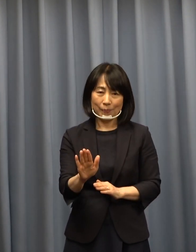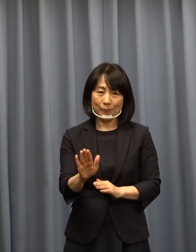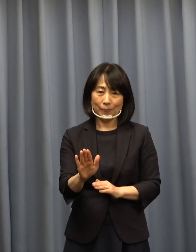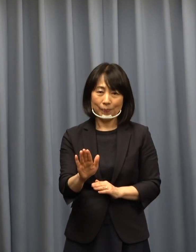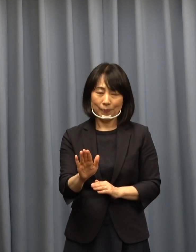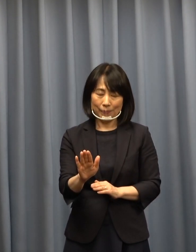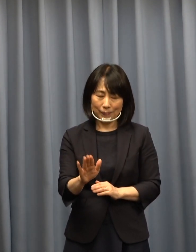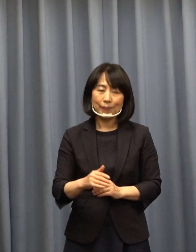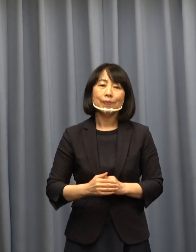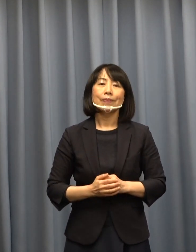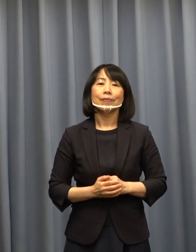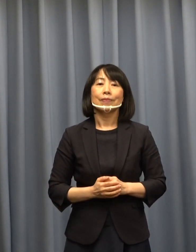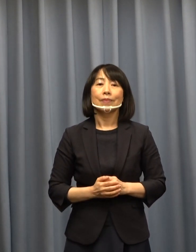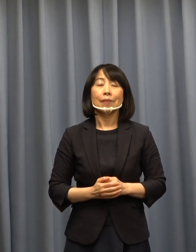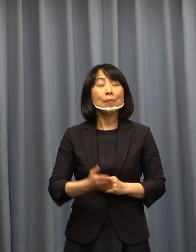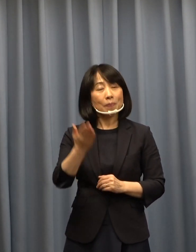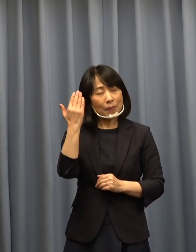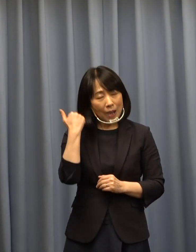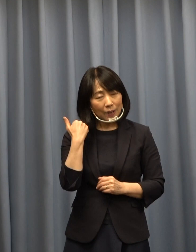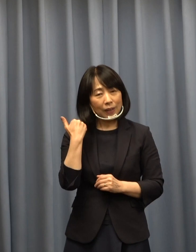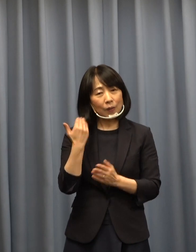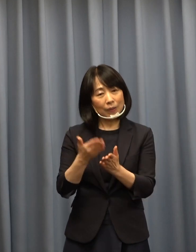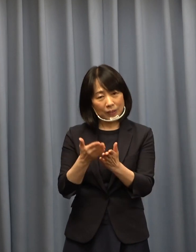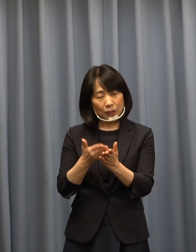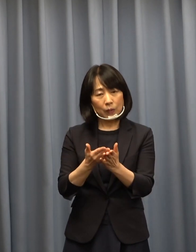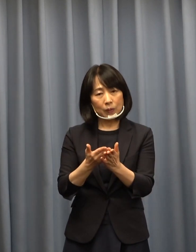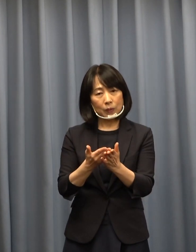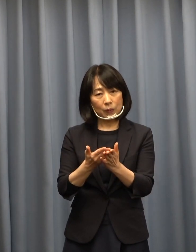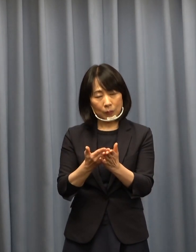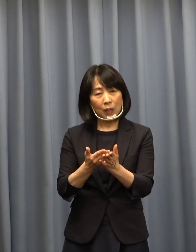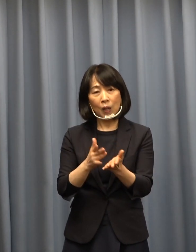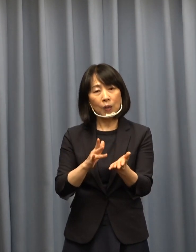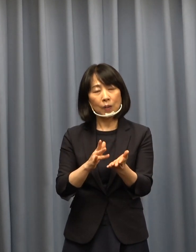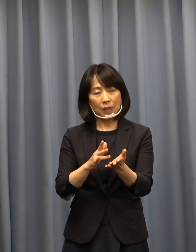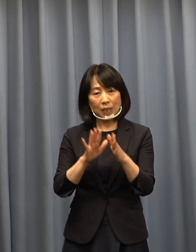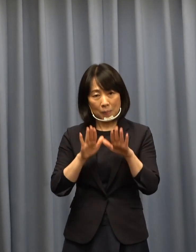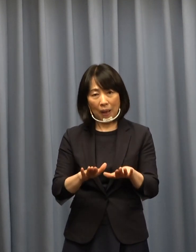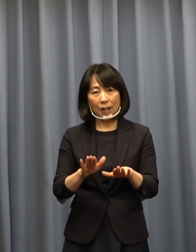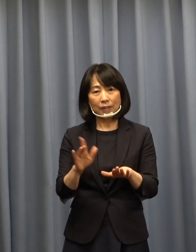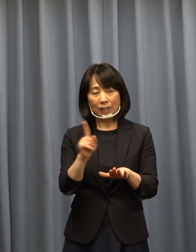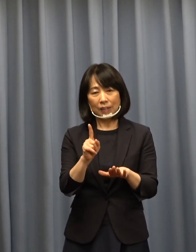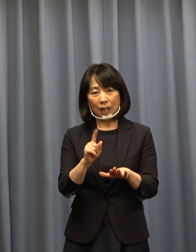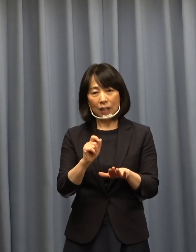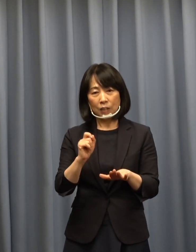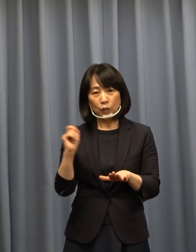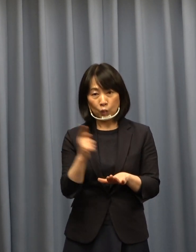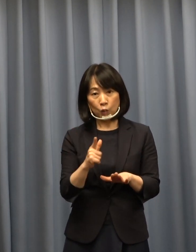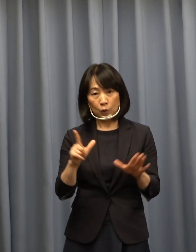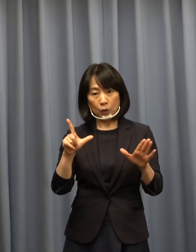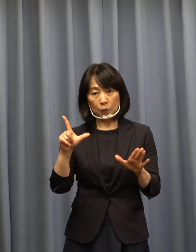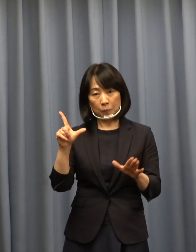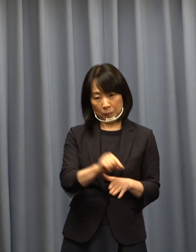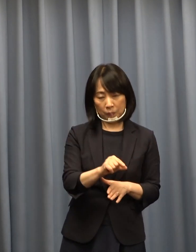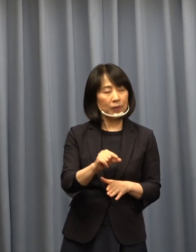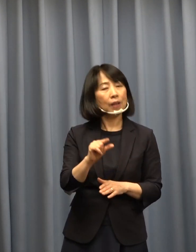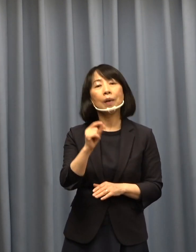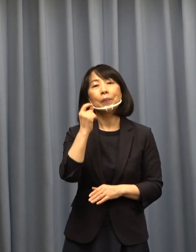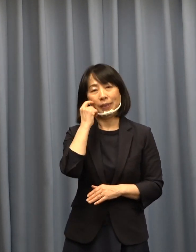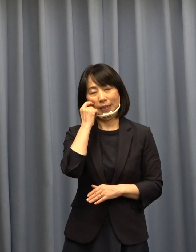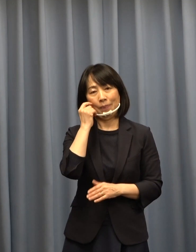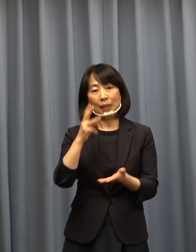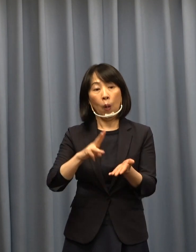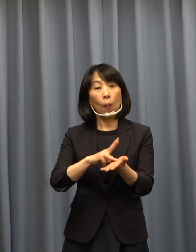ルス感染症です。以前から申し上げている通り特効薬があるわけでもなし、現時点でワクチンが非常にその広い